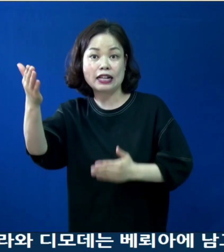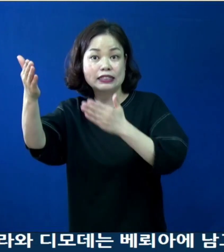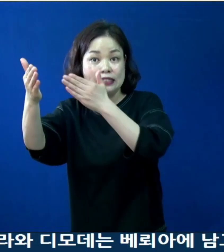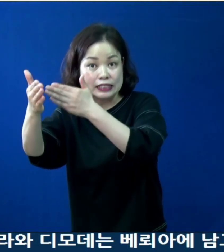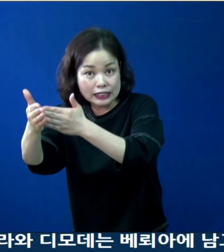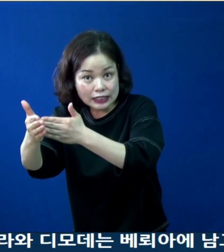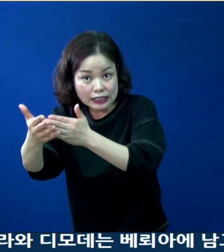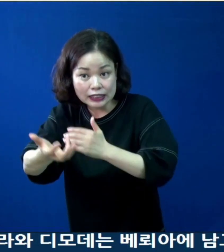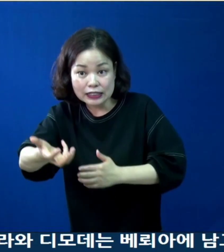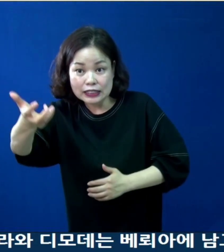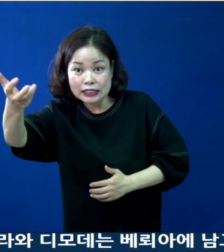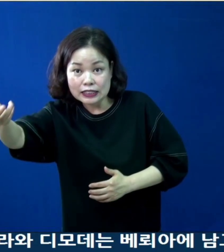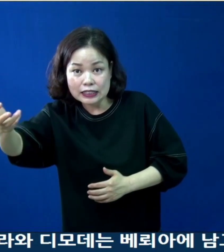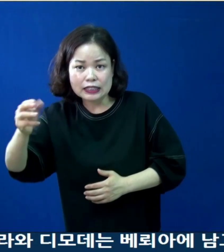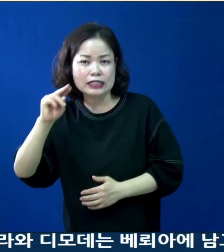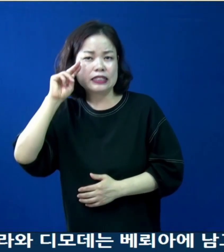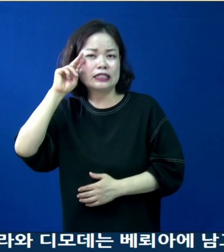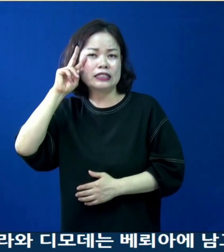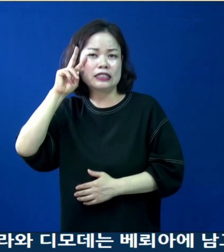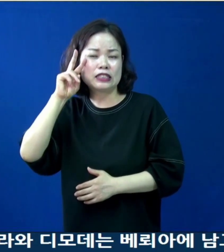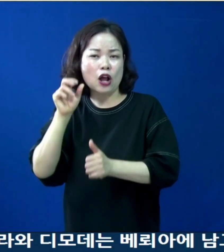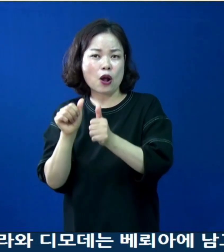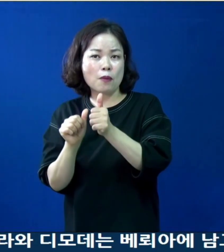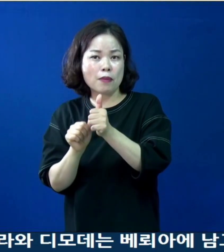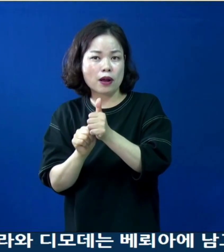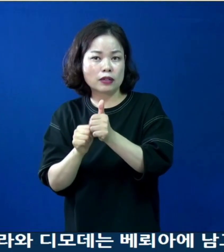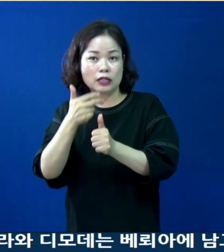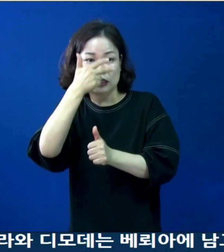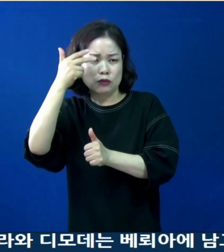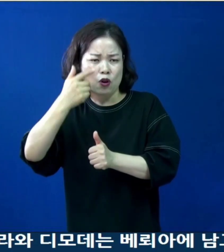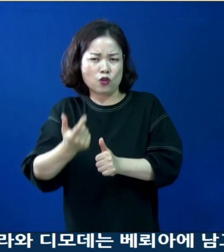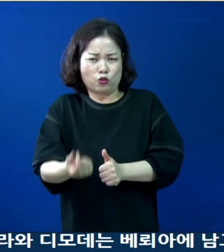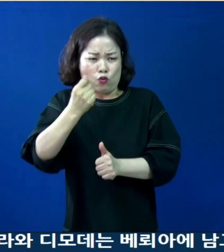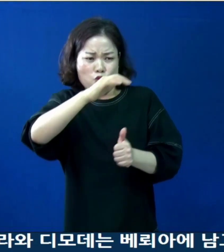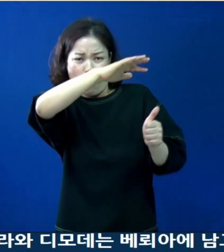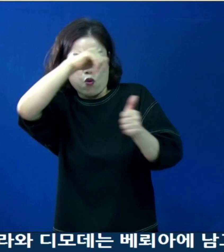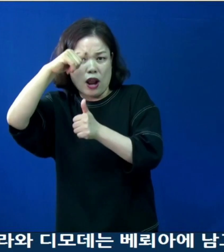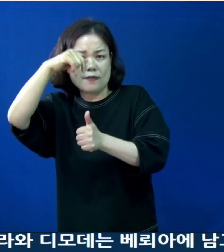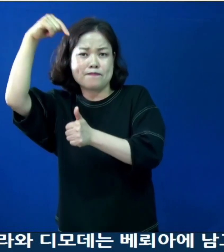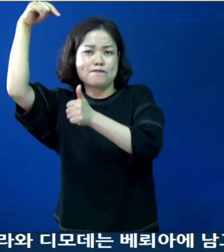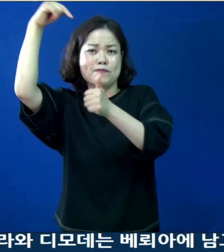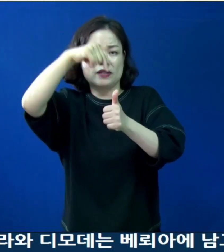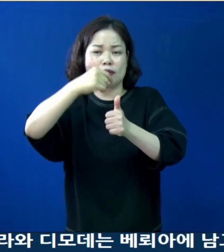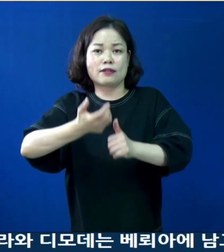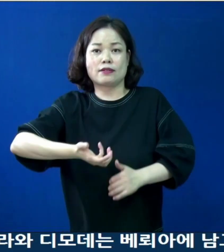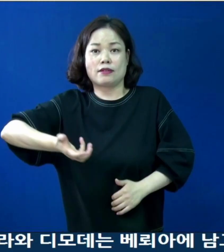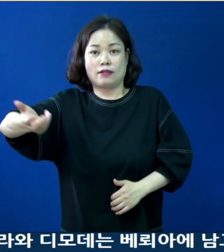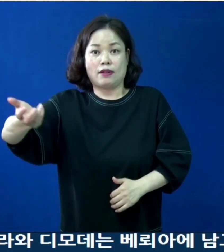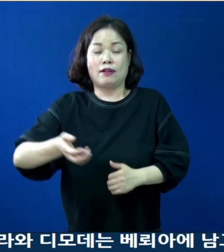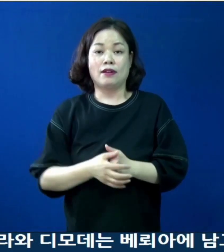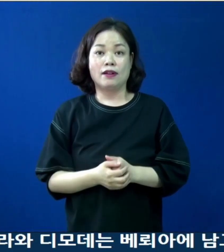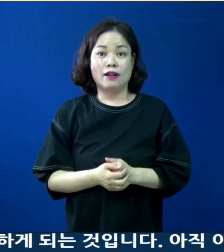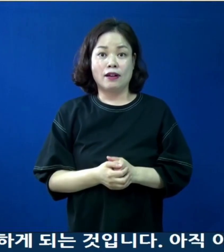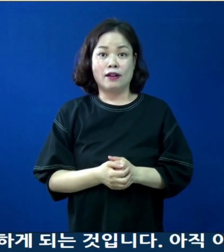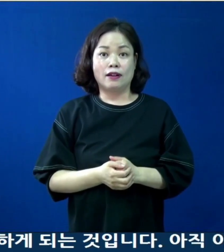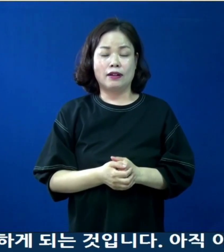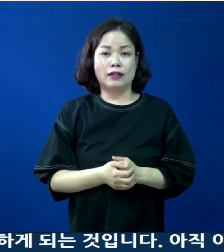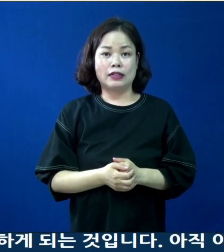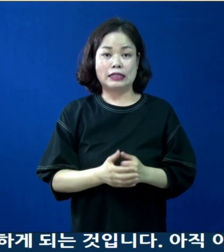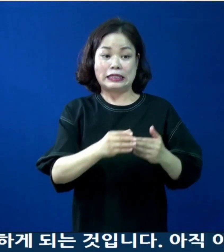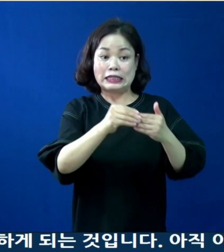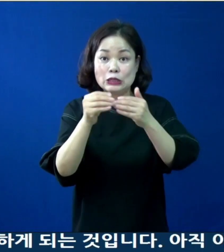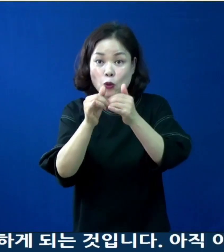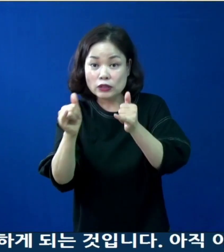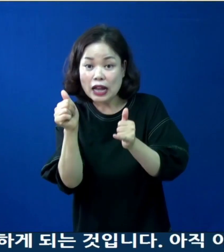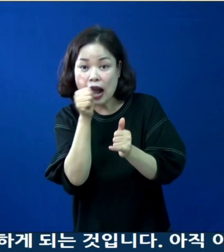그에게서 실라와 디모데를 자기에게로 속히 오게 하라는 명령을 받고 떠나가니라, 이런 얘기죠.